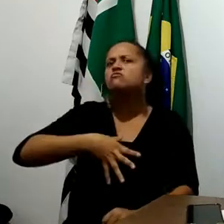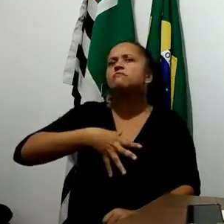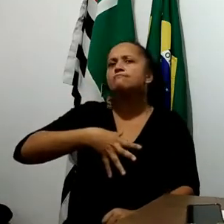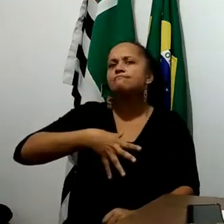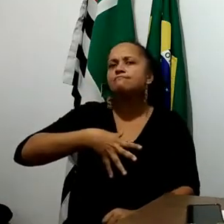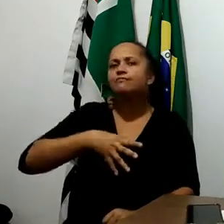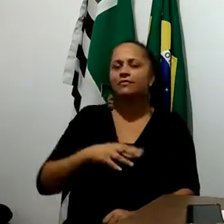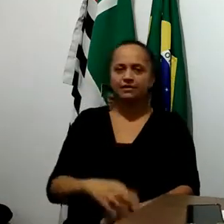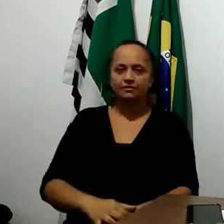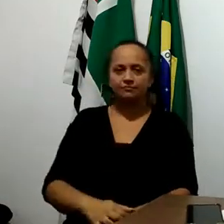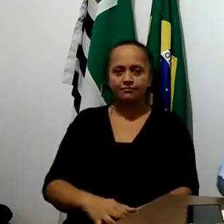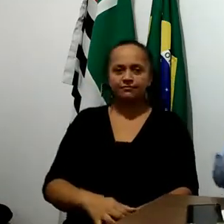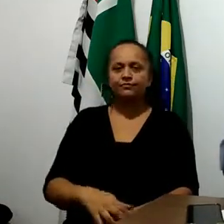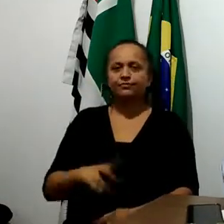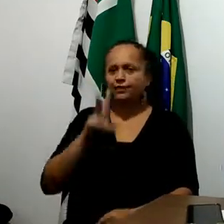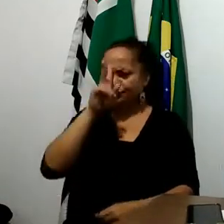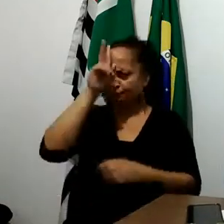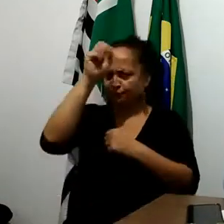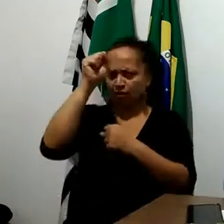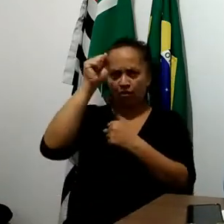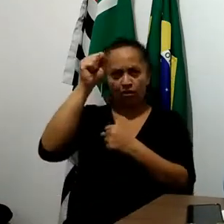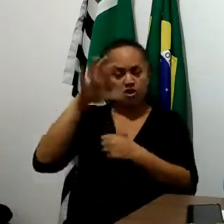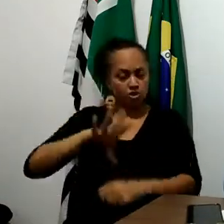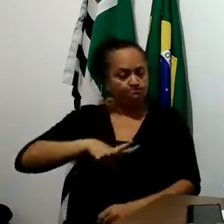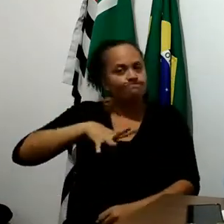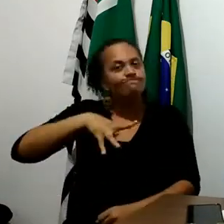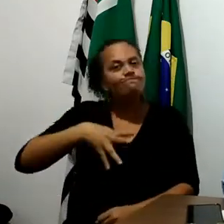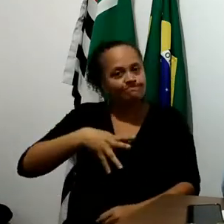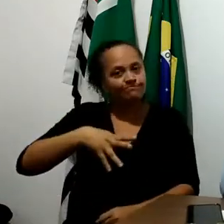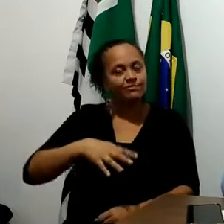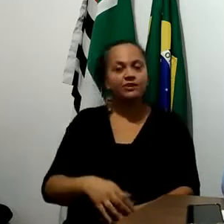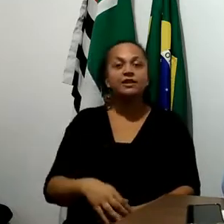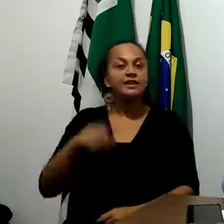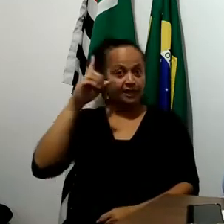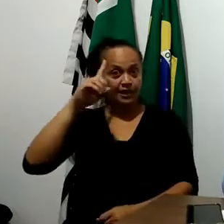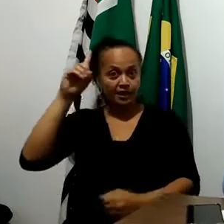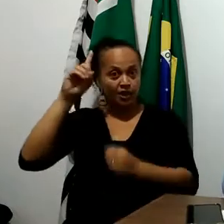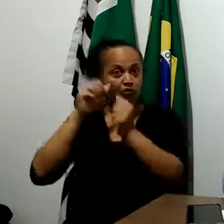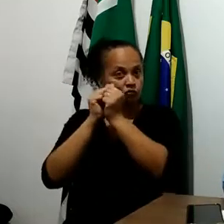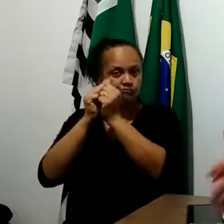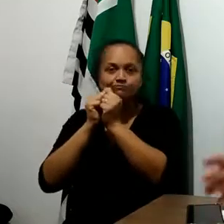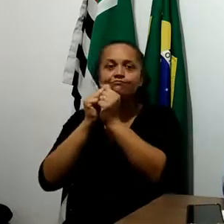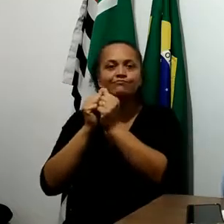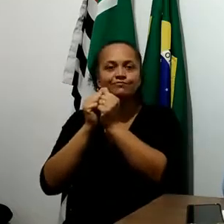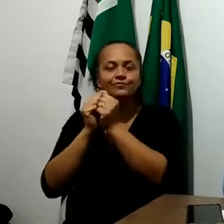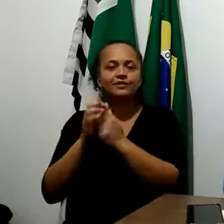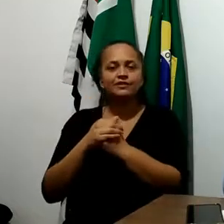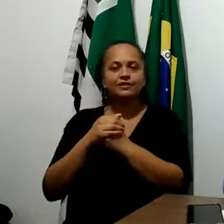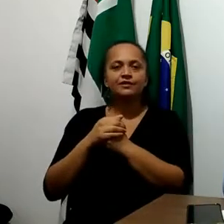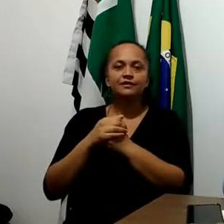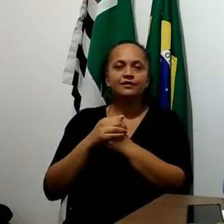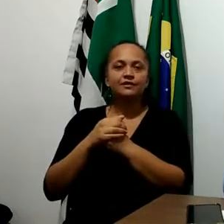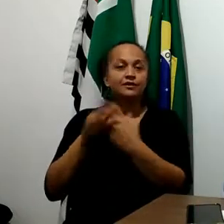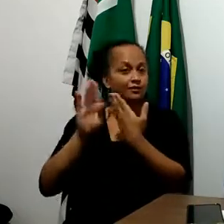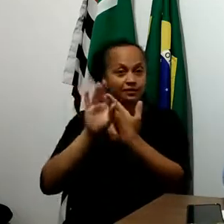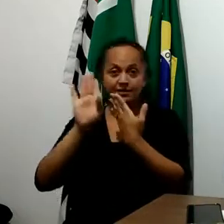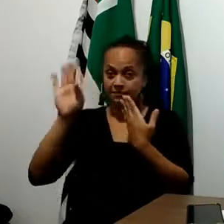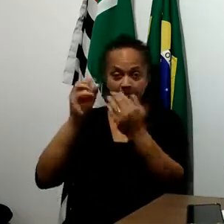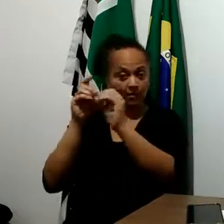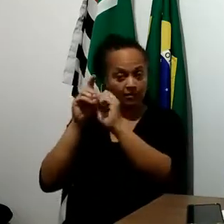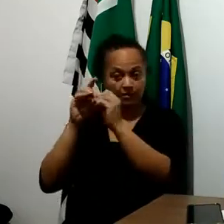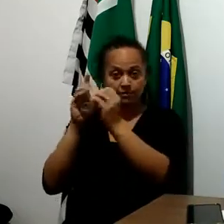seja forte, seja muito corajoso. Eu estou contigo. Não se aparte dessa palavra. Você